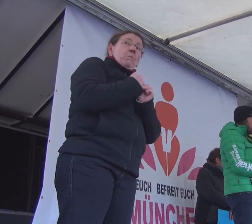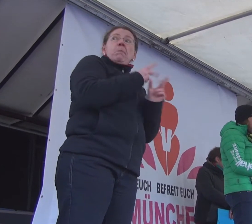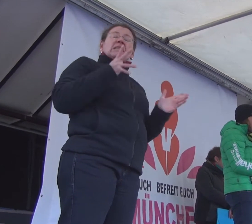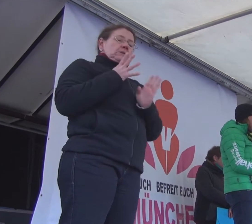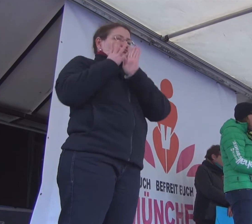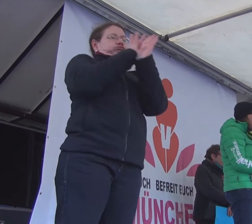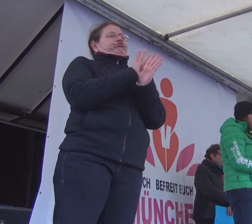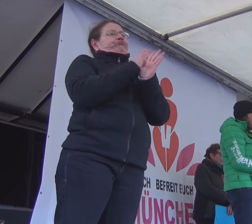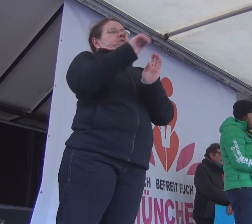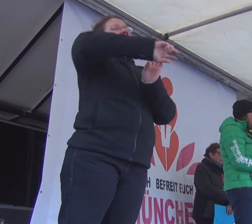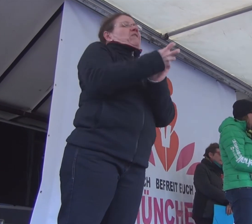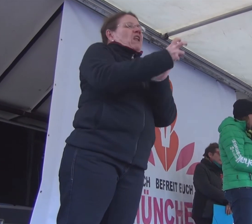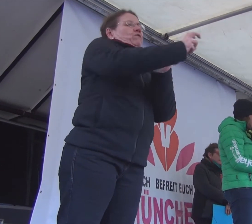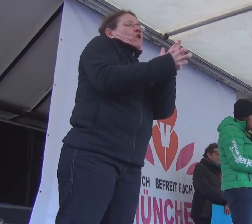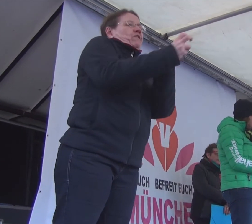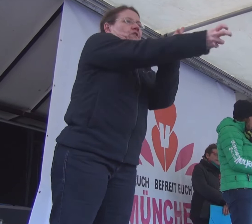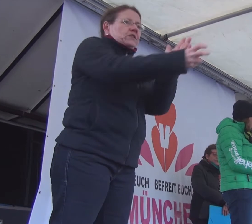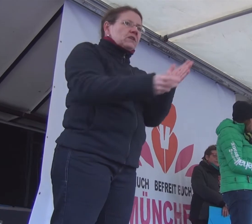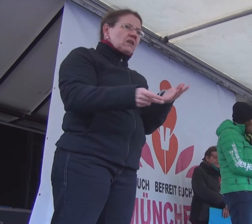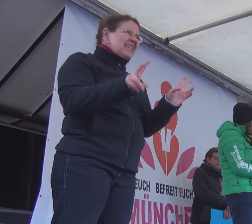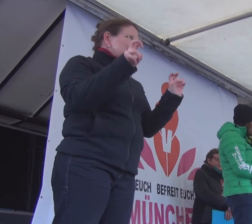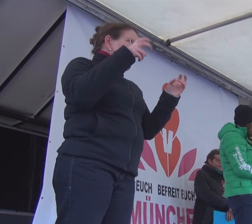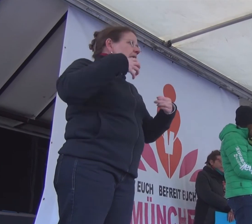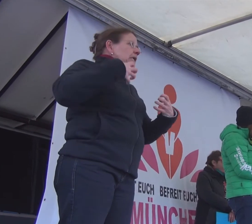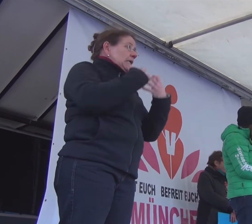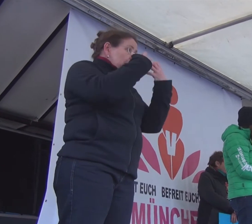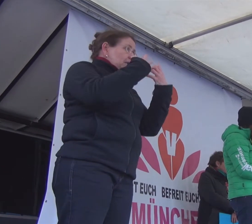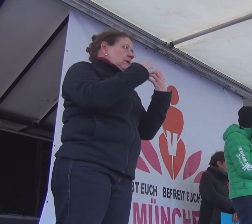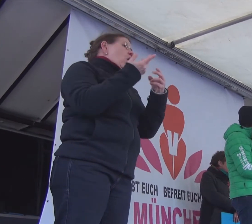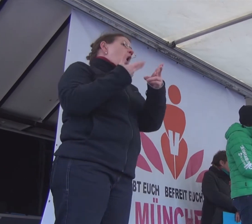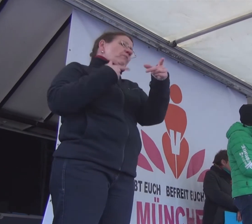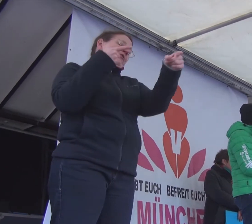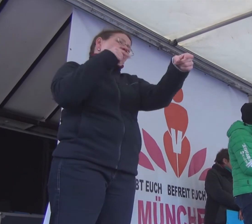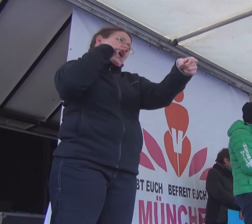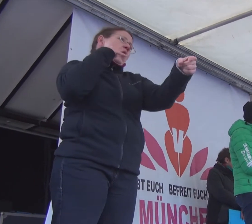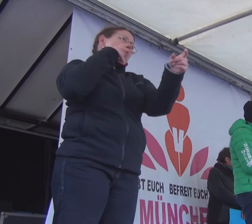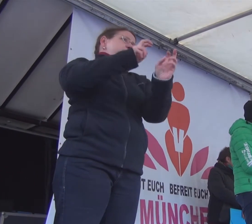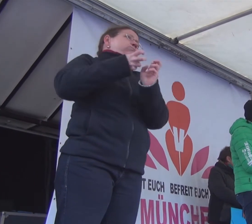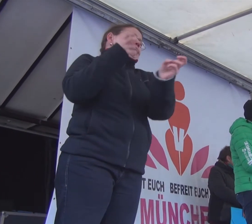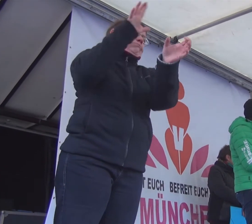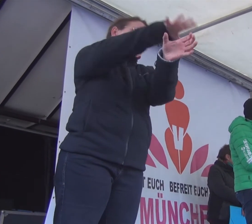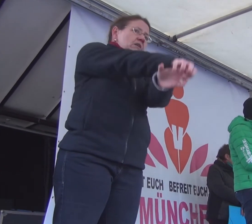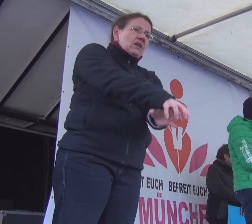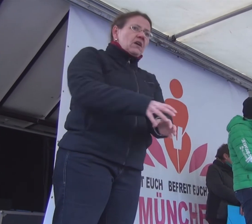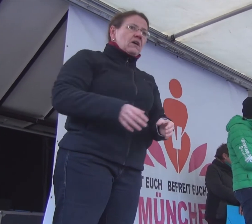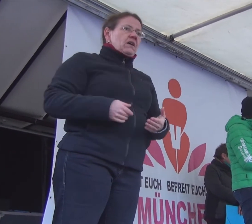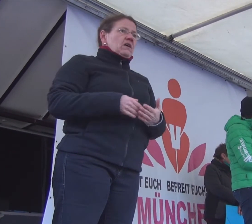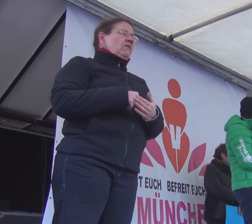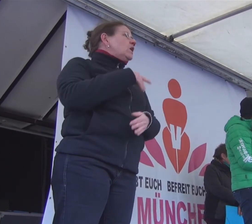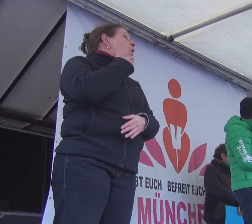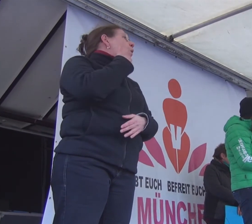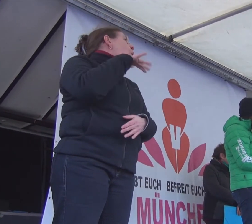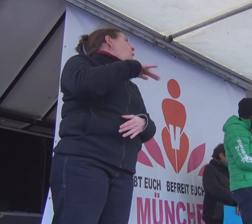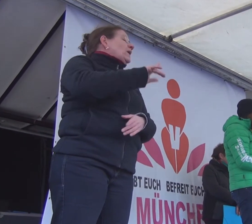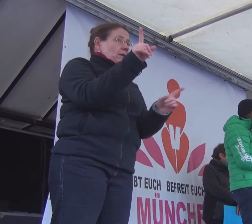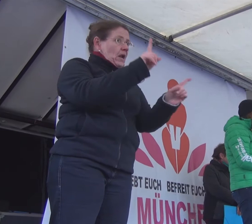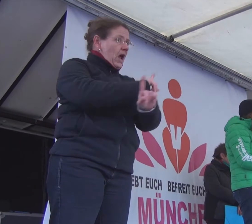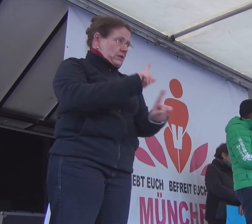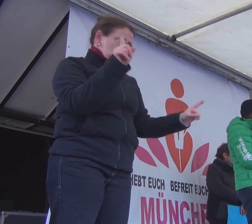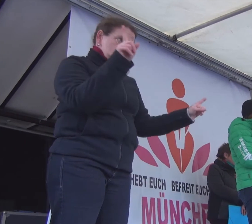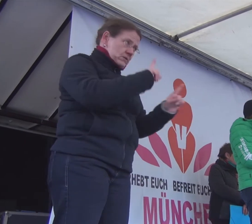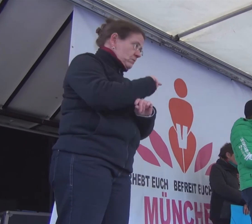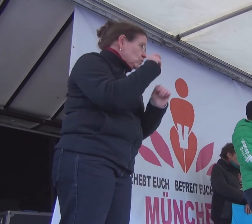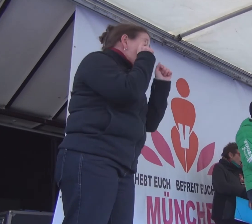Es ist nichts anderes als eine Kriegswaffe und das darf man nicht bagatellisieren. Und hierauf müssen wir nochmal lautstark aufmerksam machen,